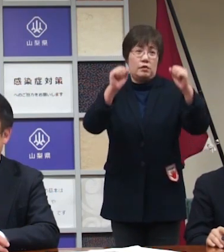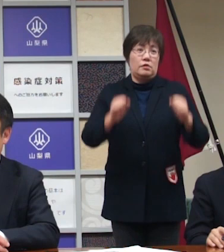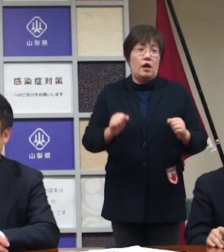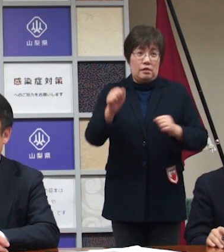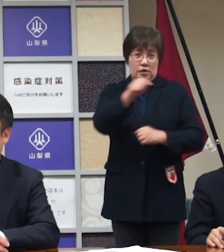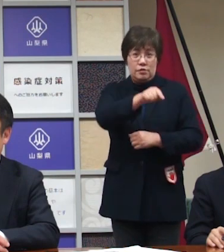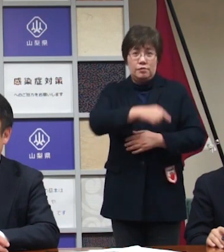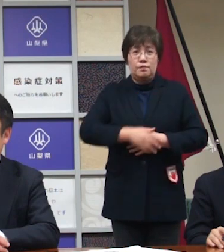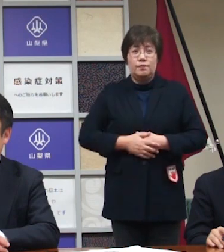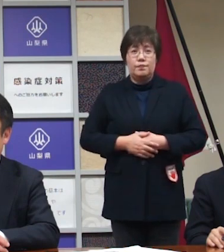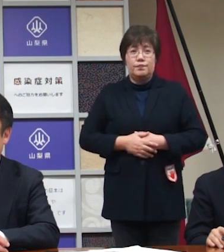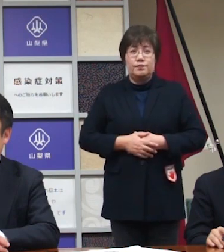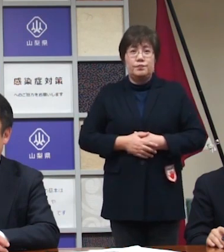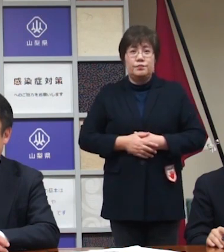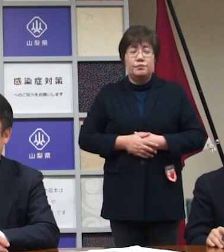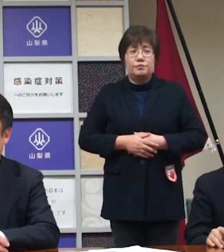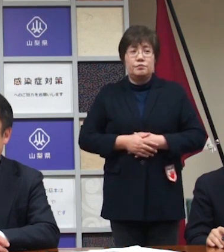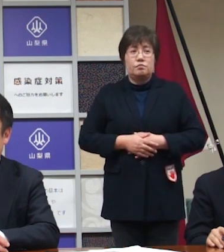から